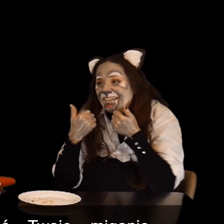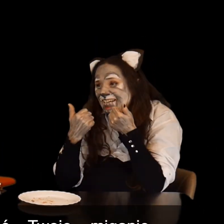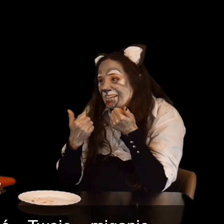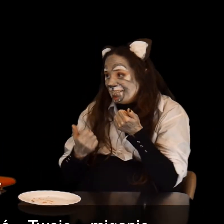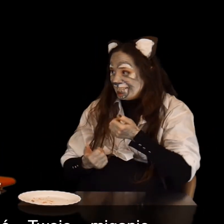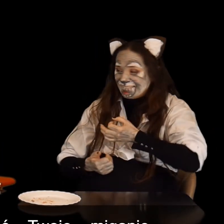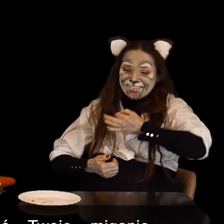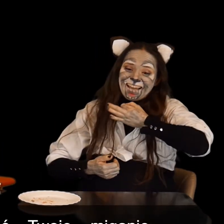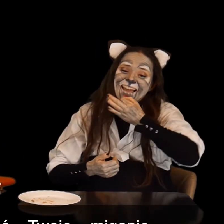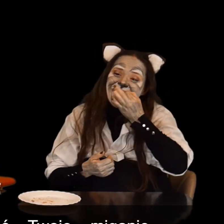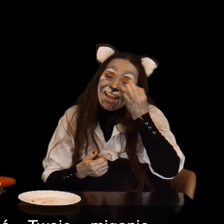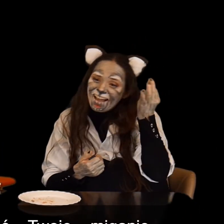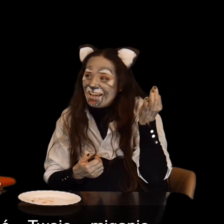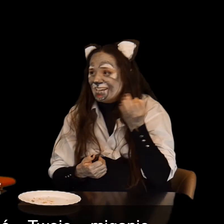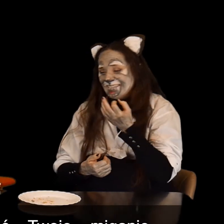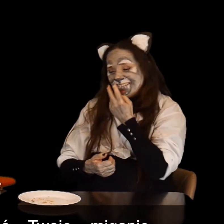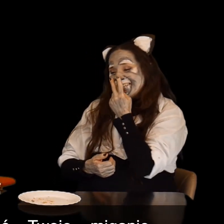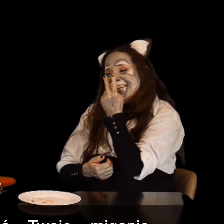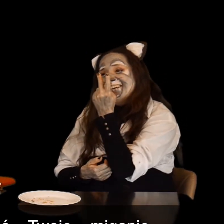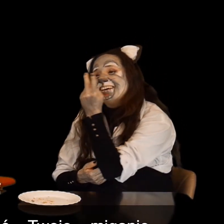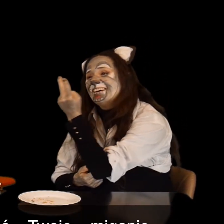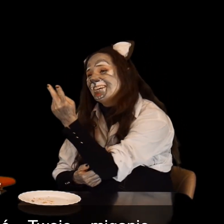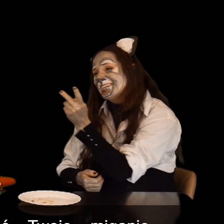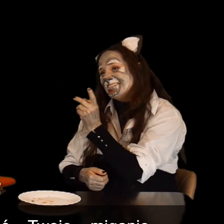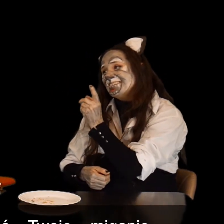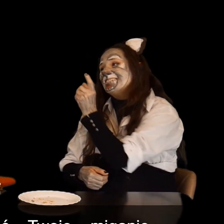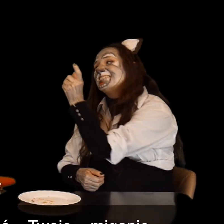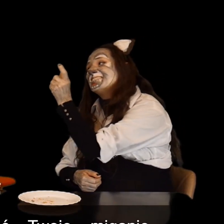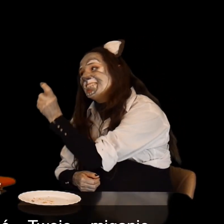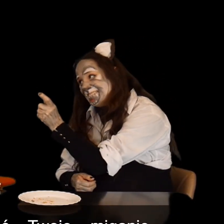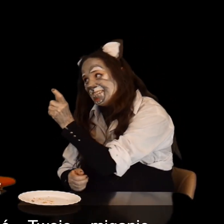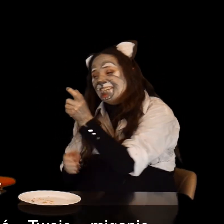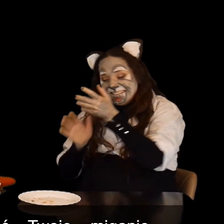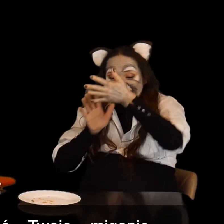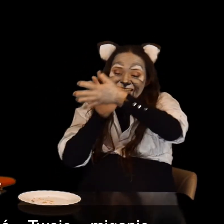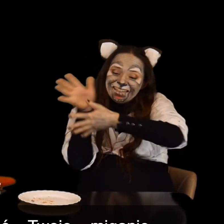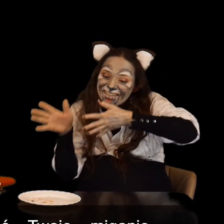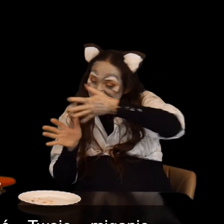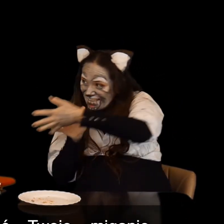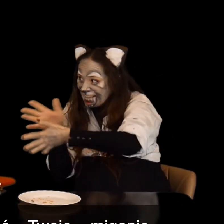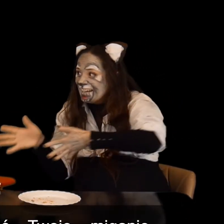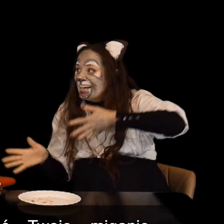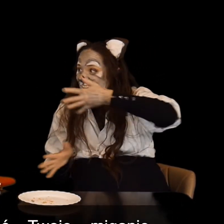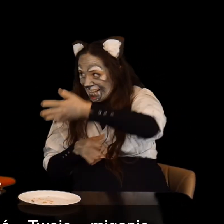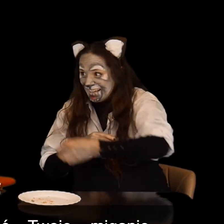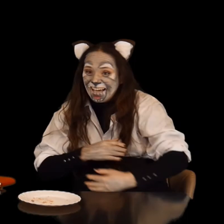Żeby lepiej widzieć twoje miganie.